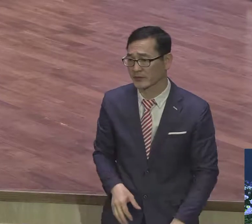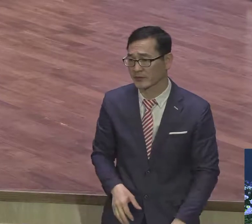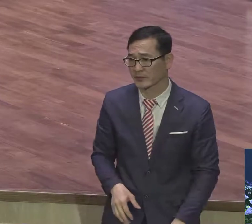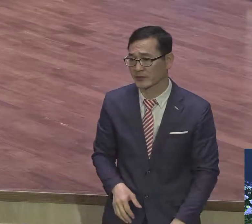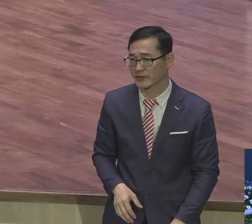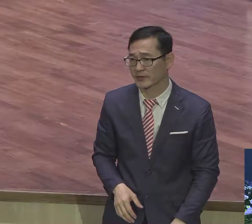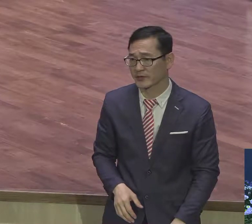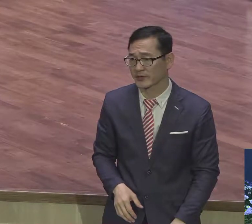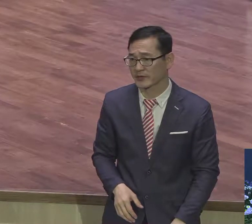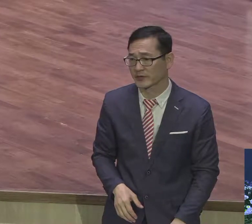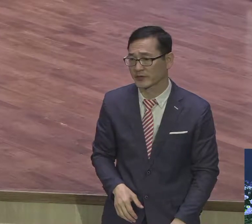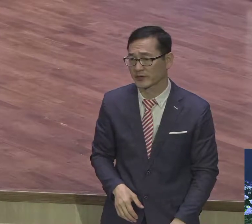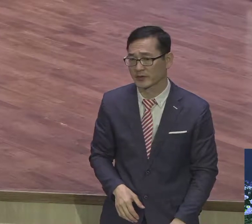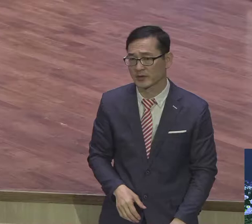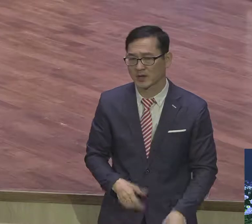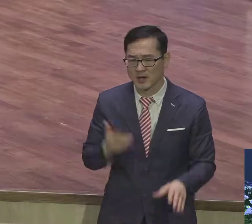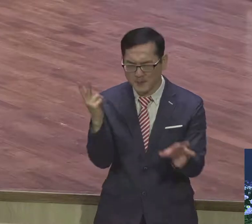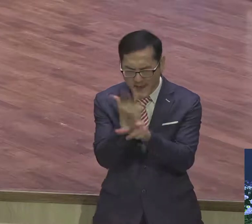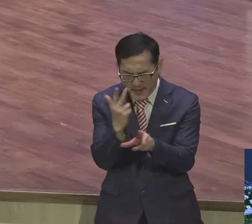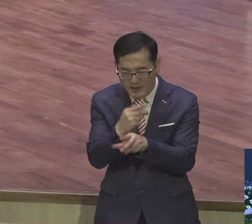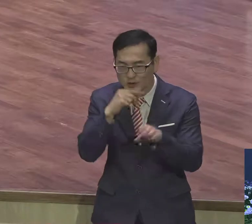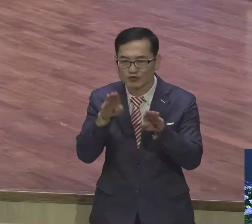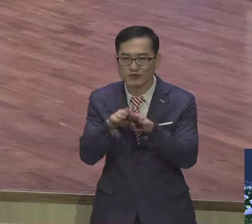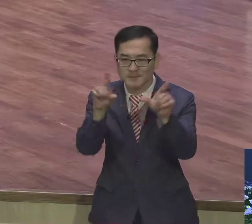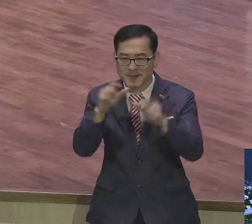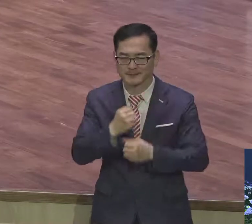주일만 줄이다 그렇게 살고